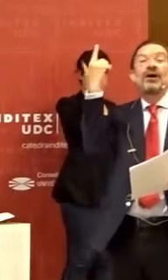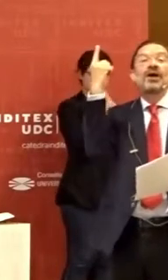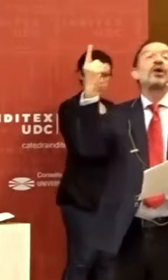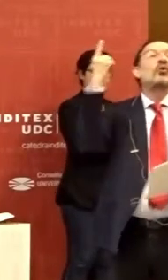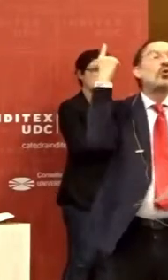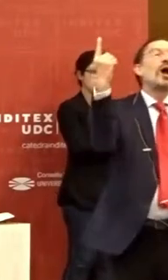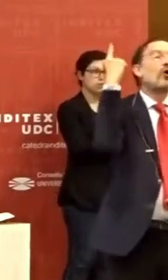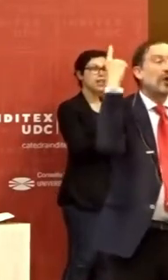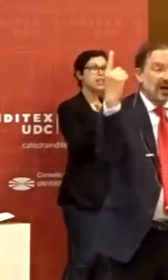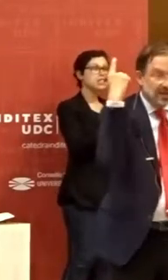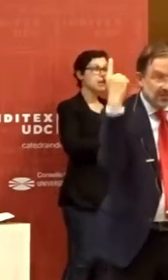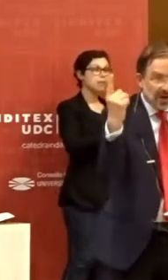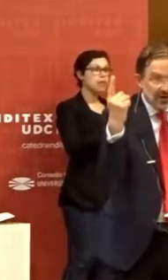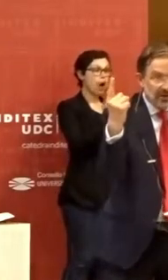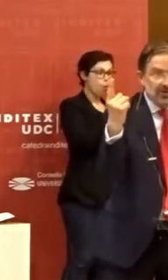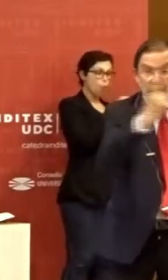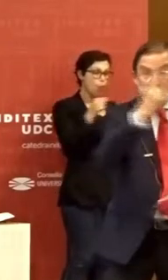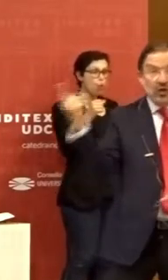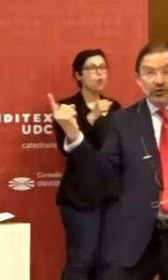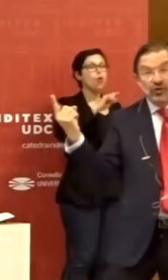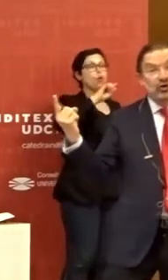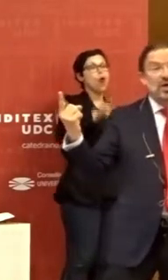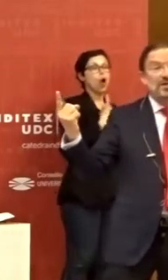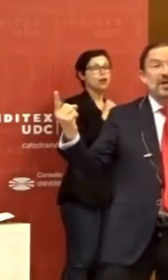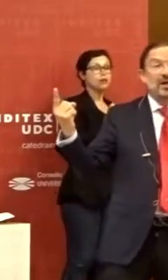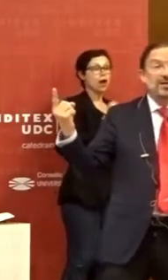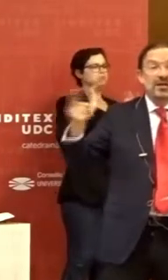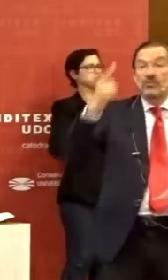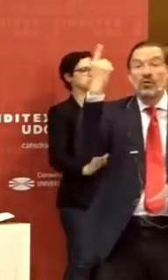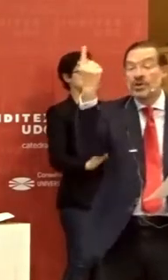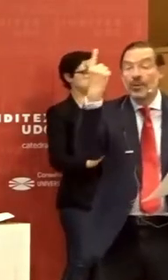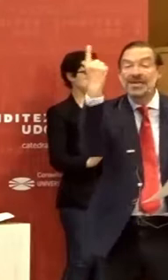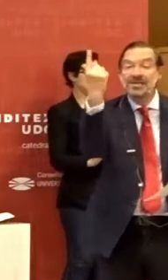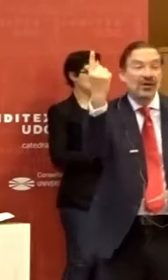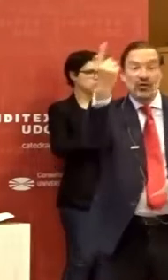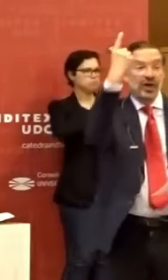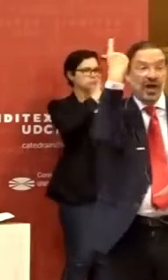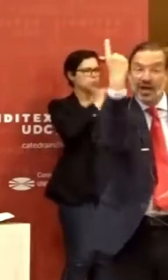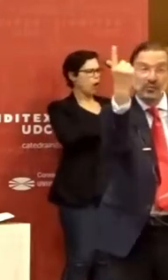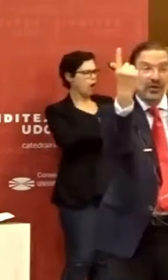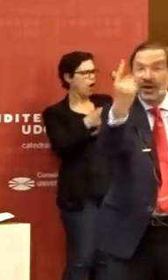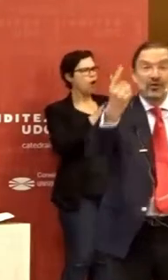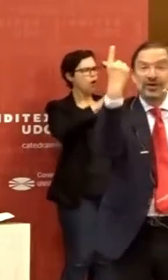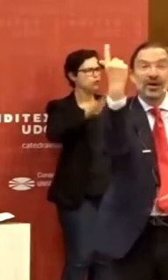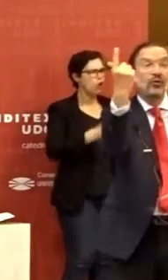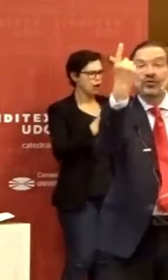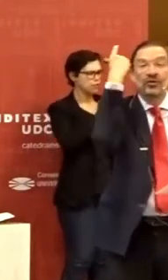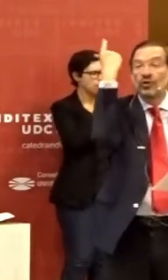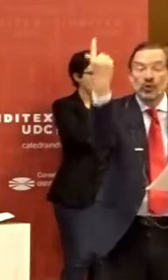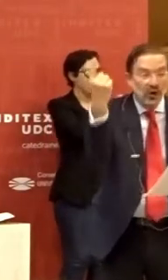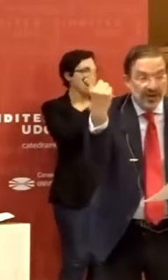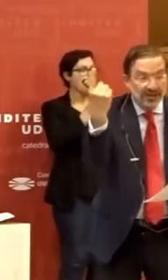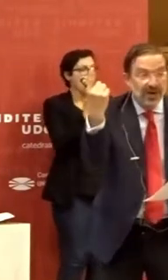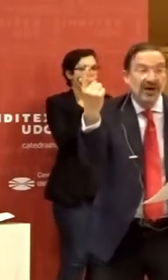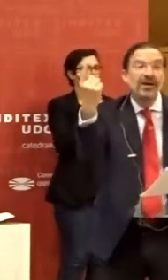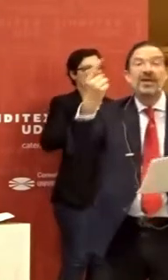que trabaje una hora a la semana. No se exige que sea tiempo completo, basta con que haya un trabajador que tenga un contrato